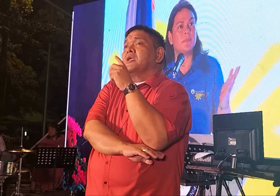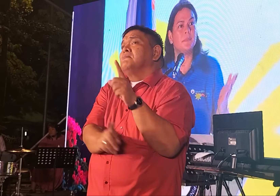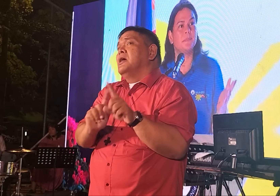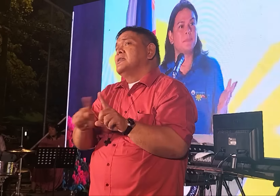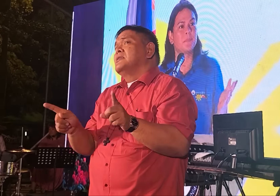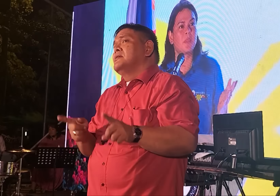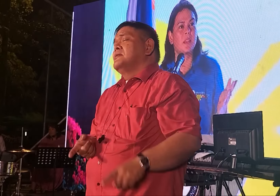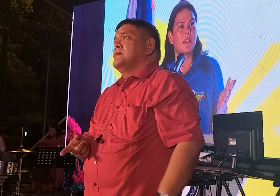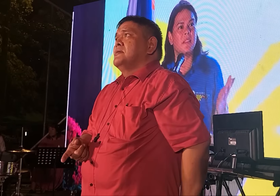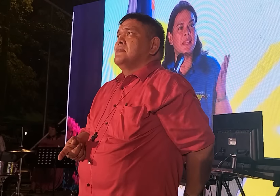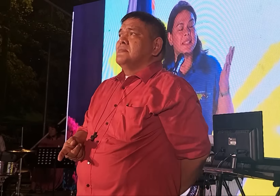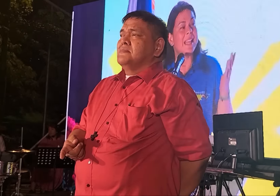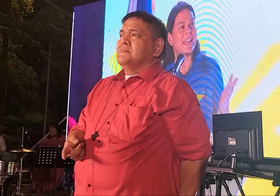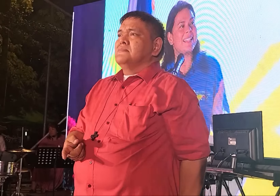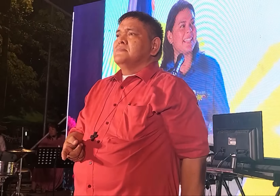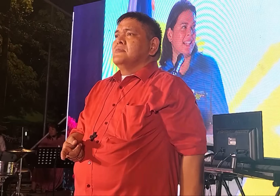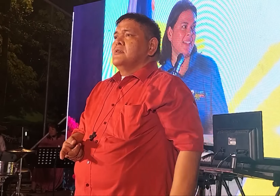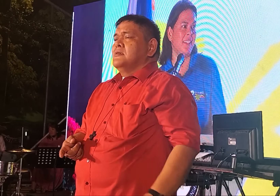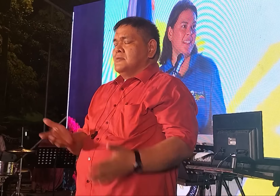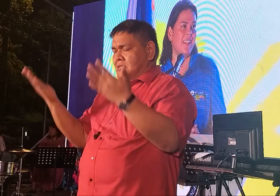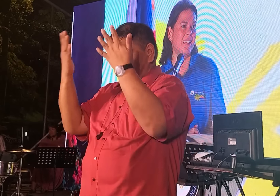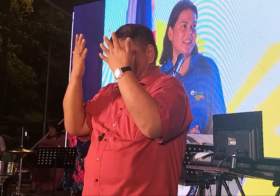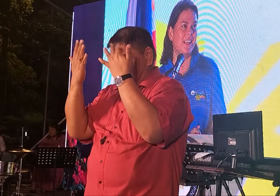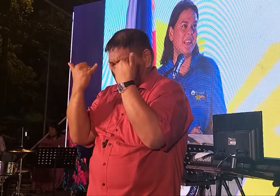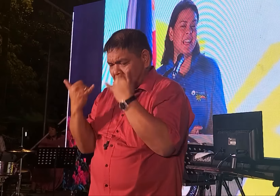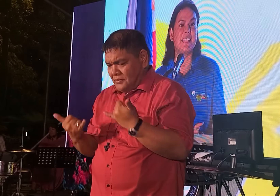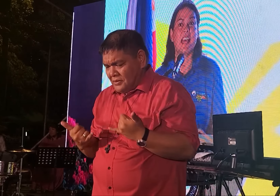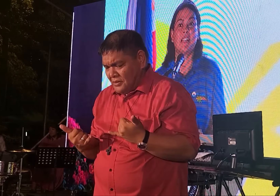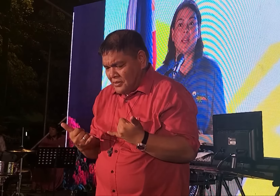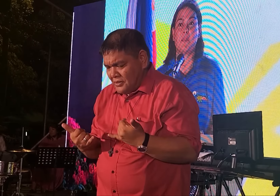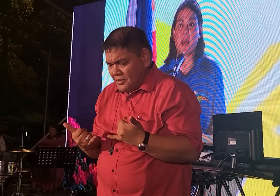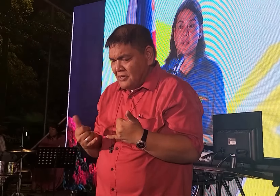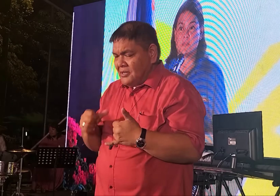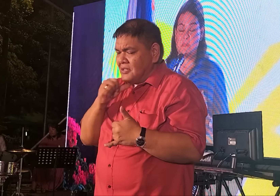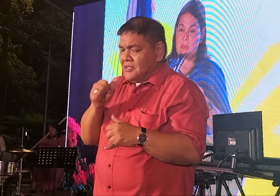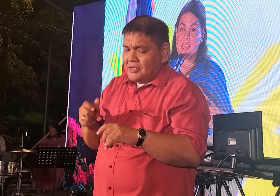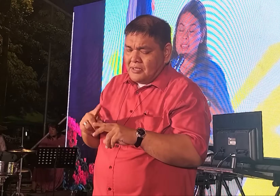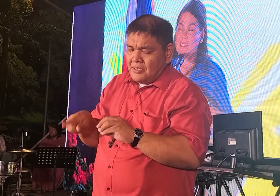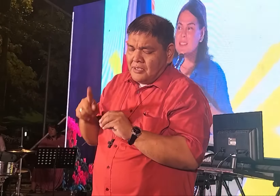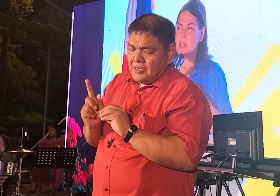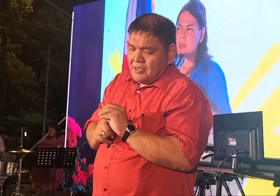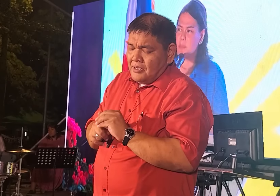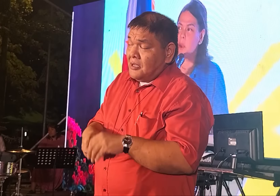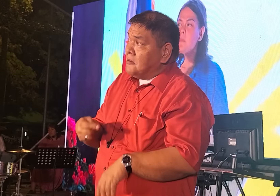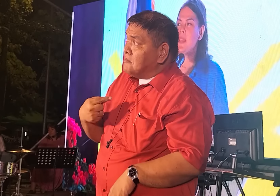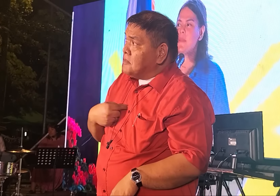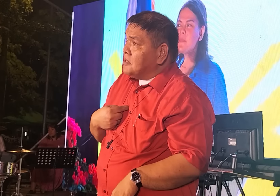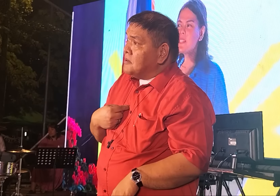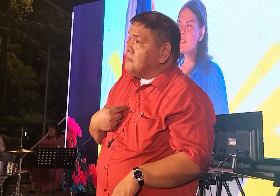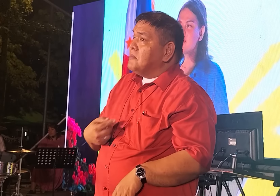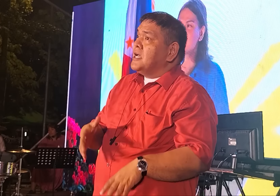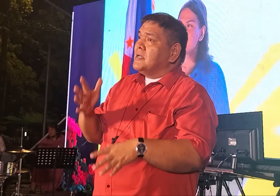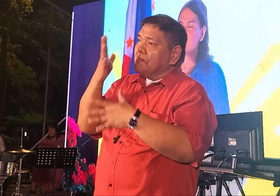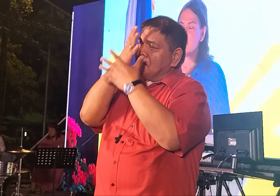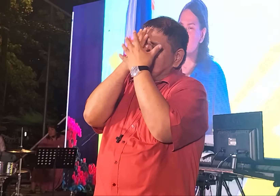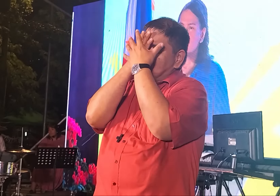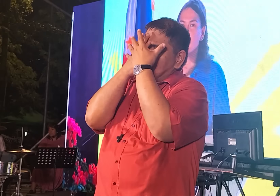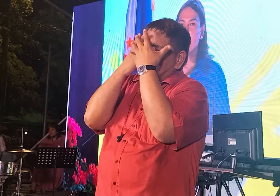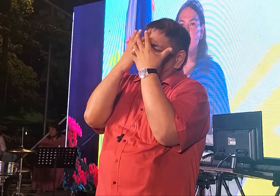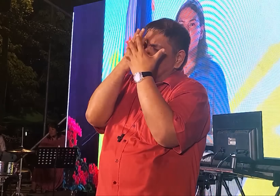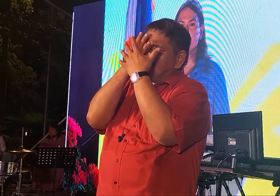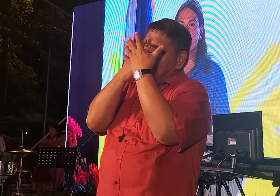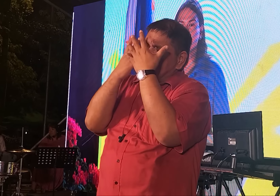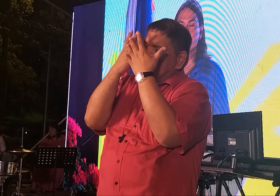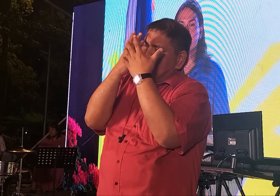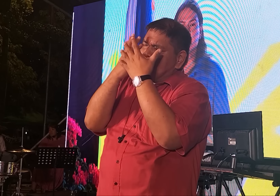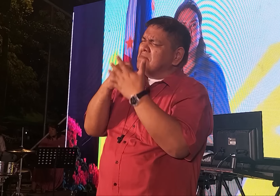Pero this night is not about me and my problems. Hindi ako